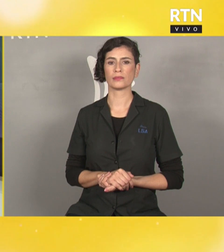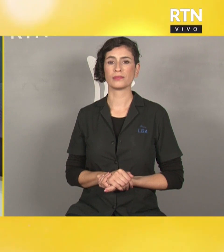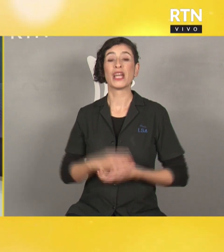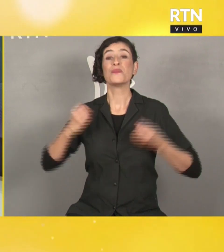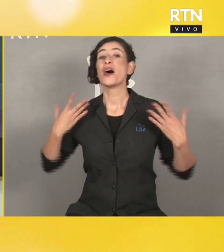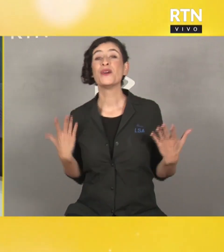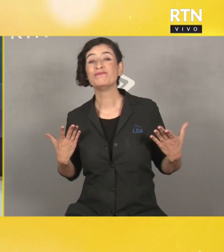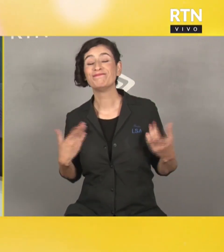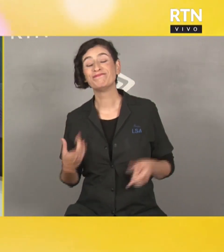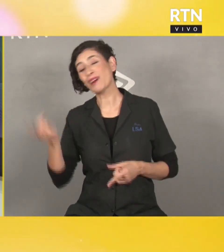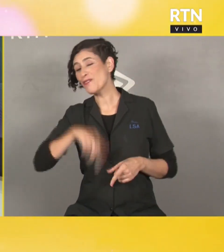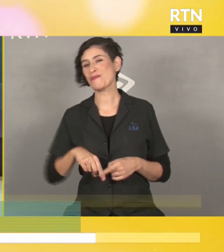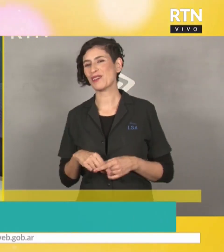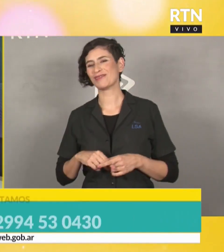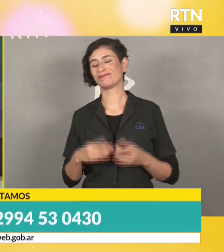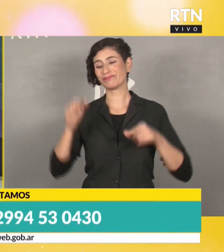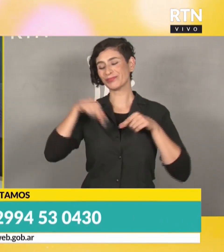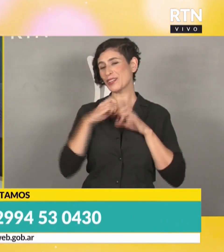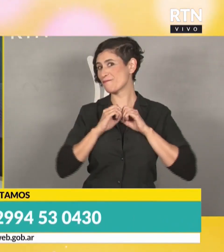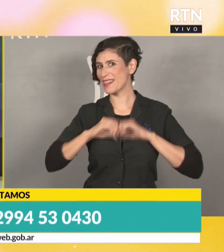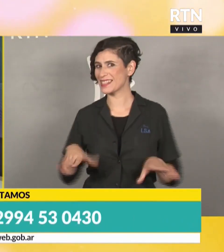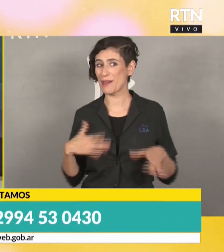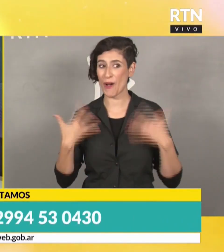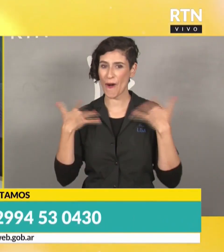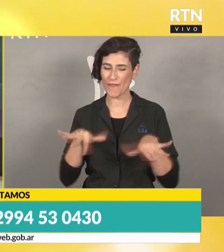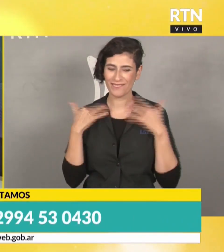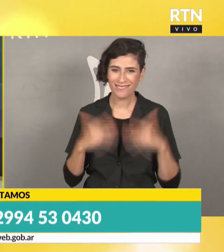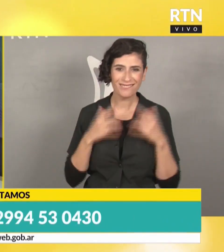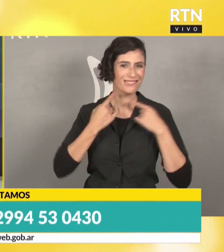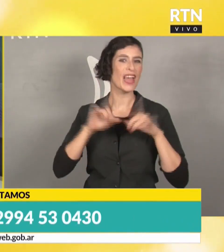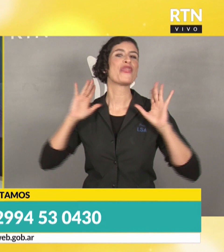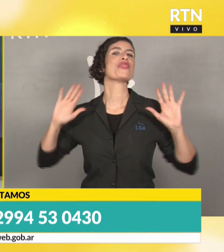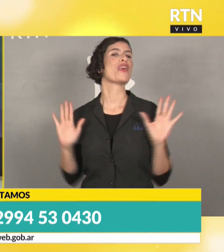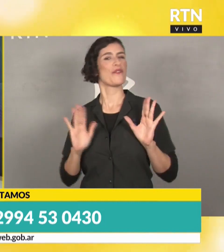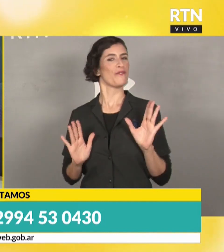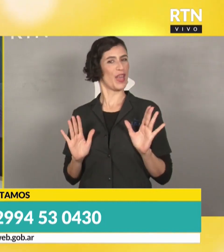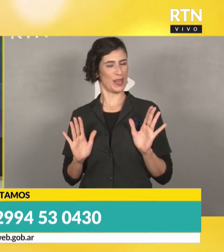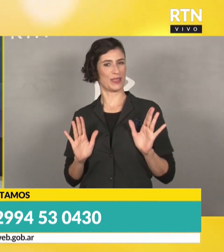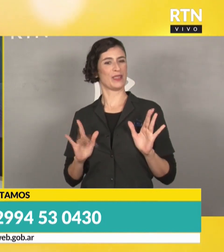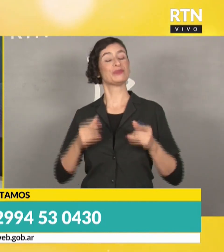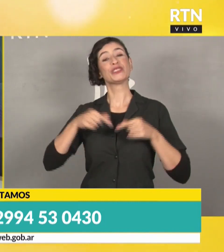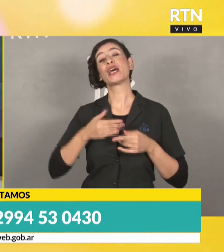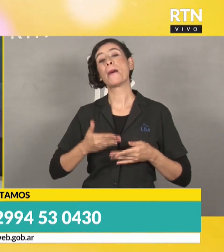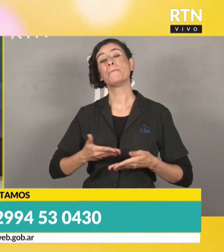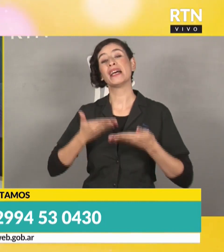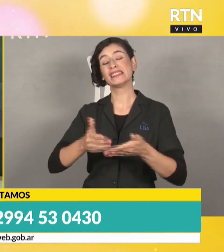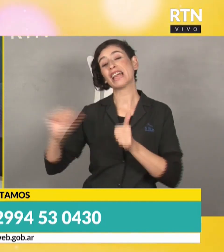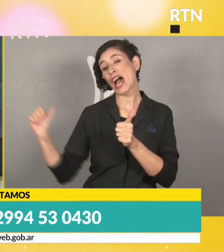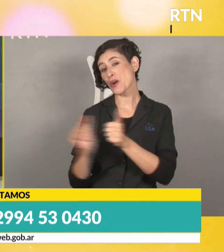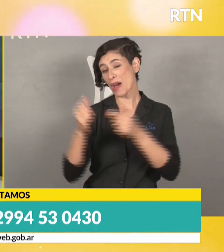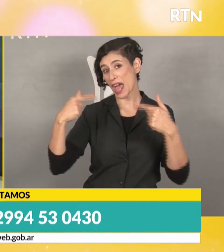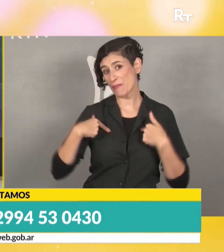Muy bien, y continuamos. Hoy arrancamos y tuvimos un arranque bastante diferente, si se quiere. Así que les voy a presentar, a mí me